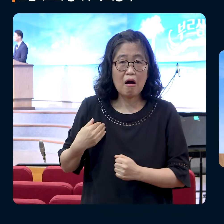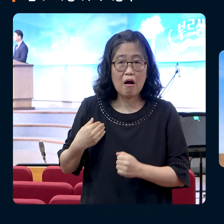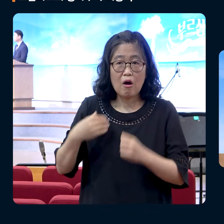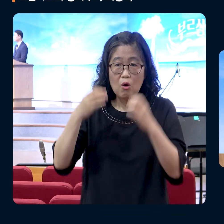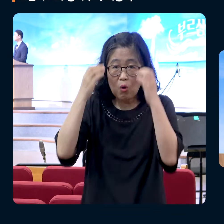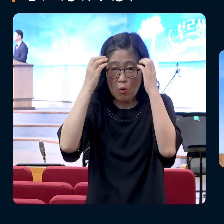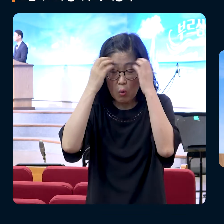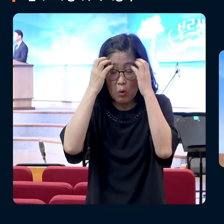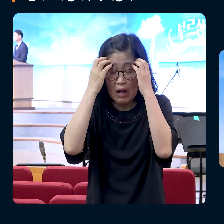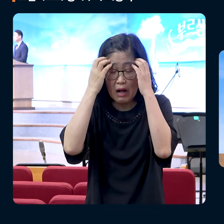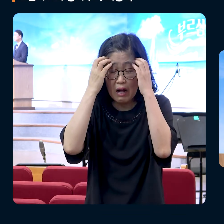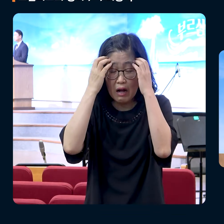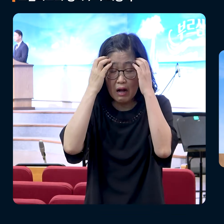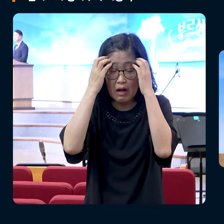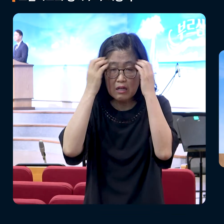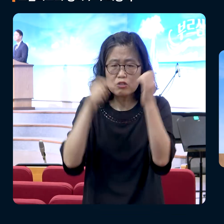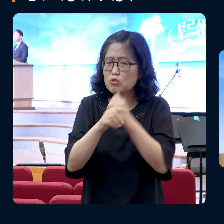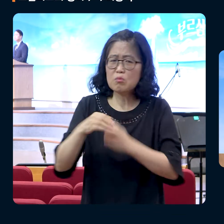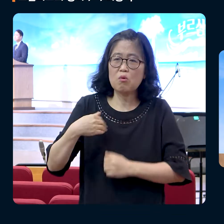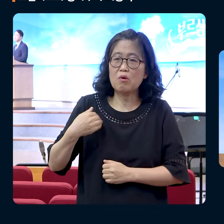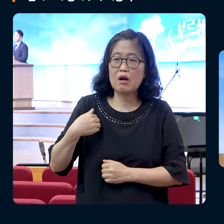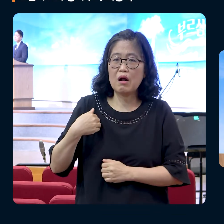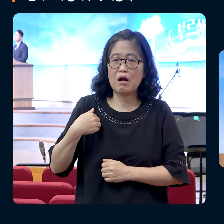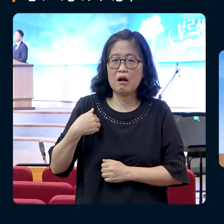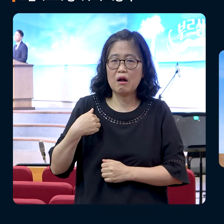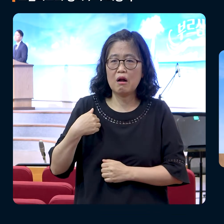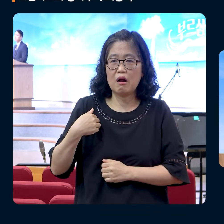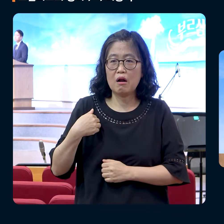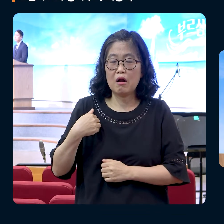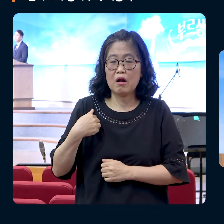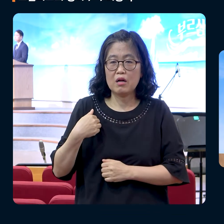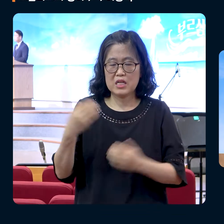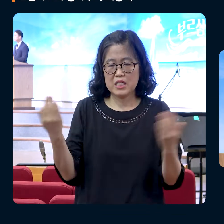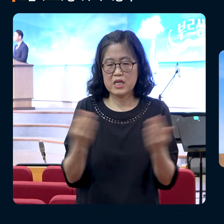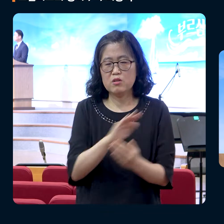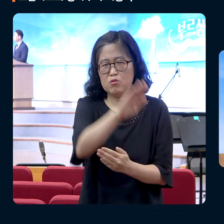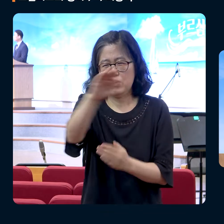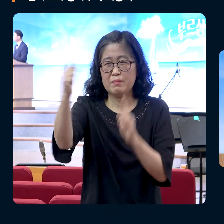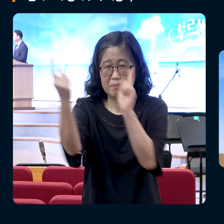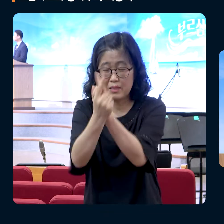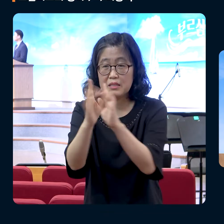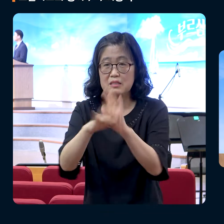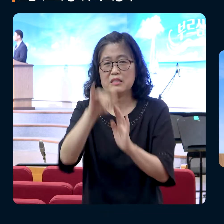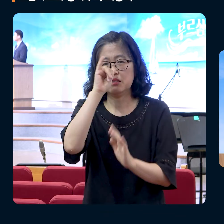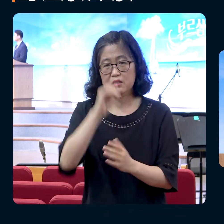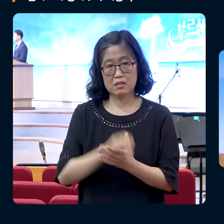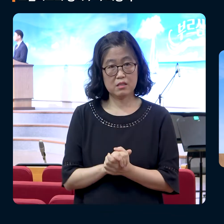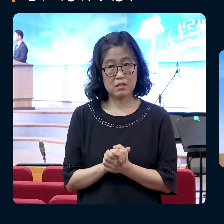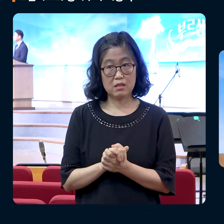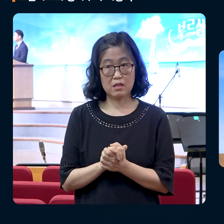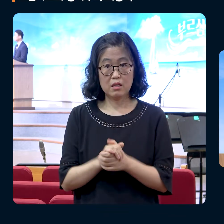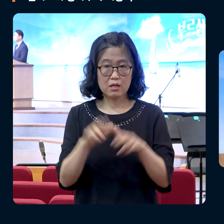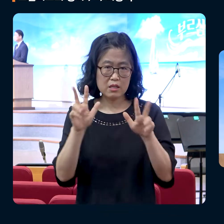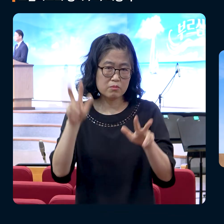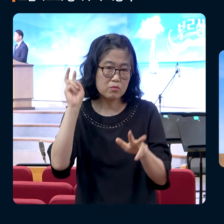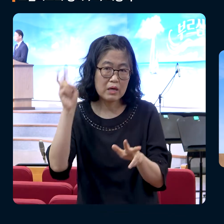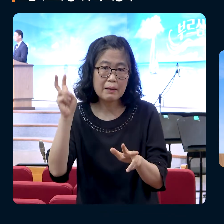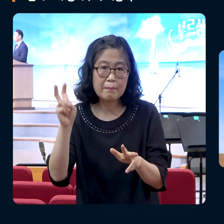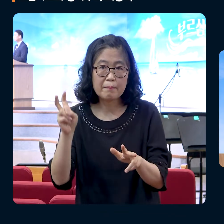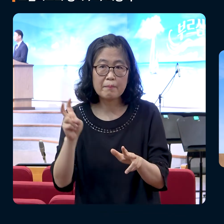고난이라고 불리는 그런 일들이 우리의 삶 가운데 종종 찾아옵니다. 지금도 어떤 분들에게는 그